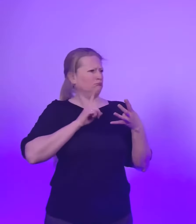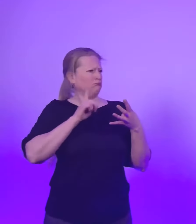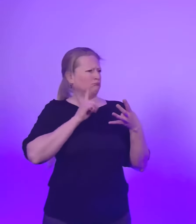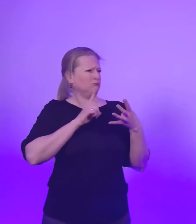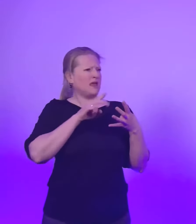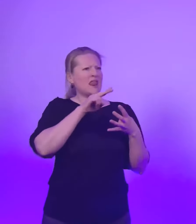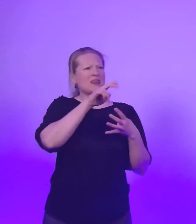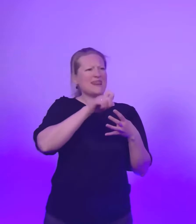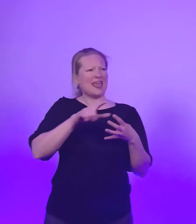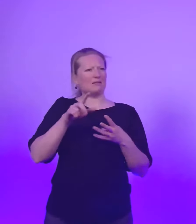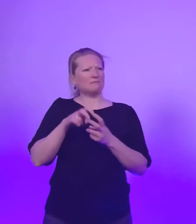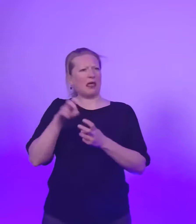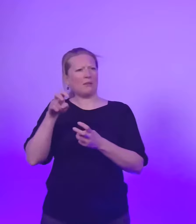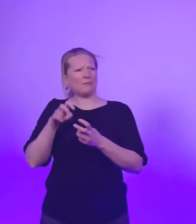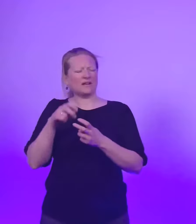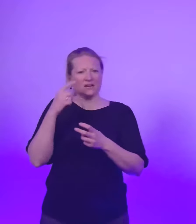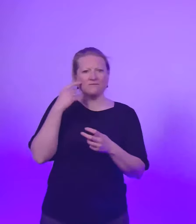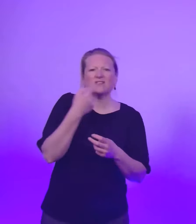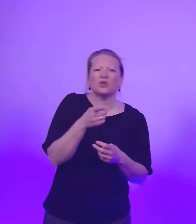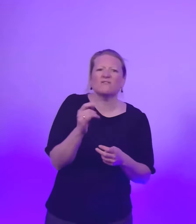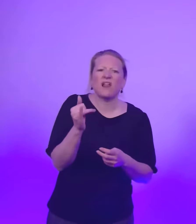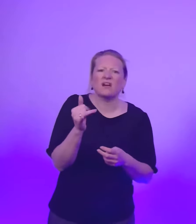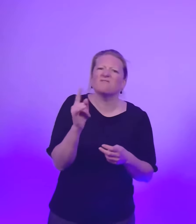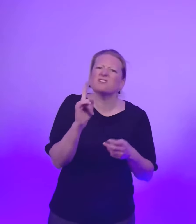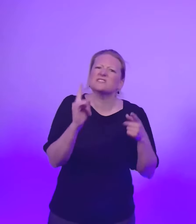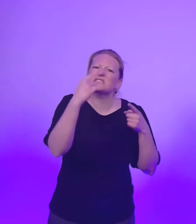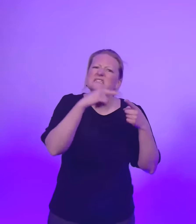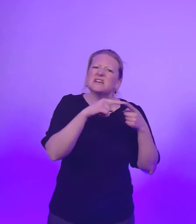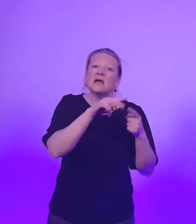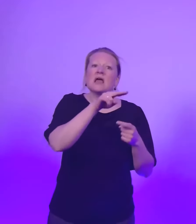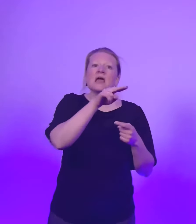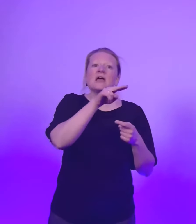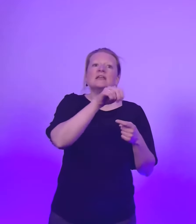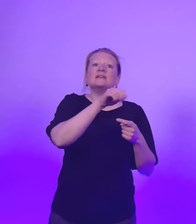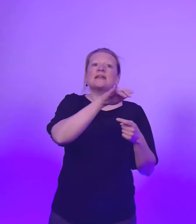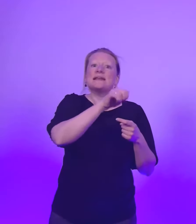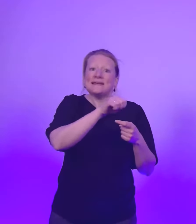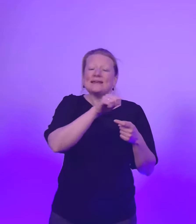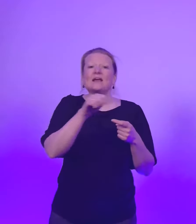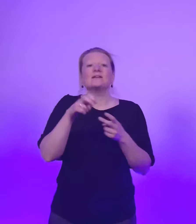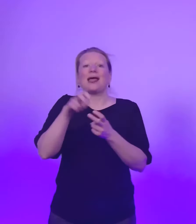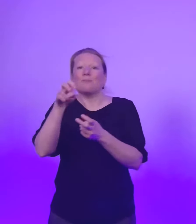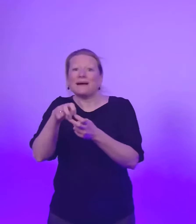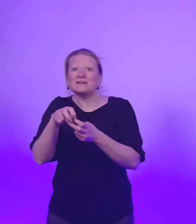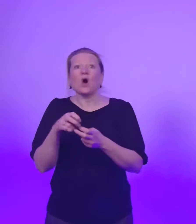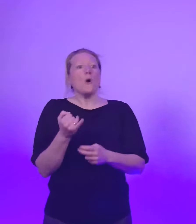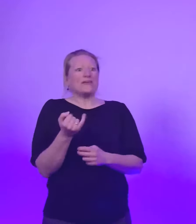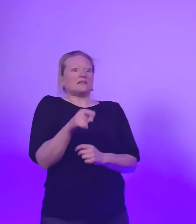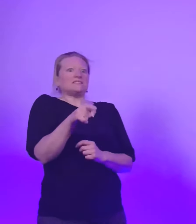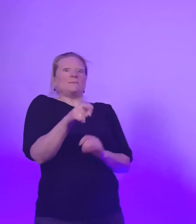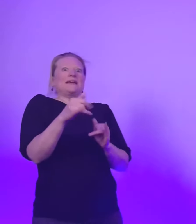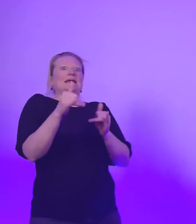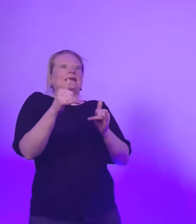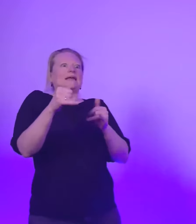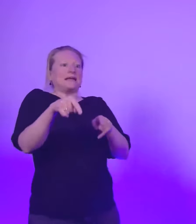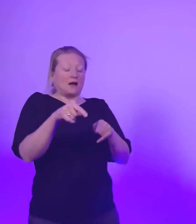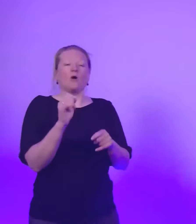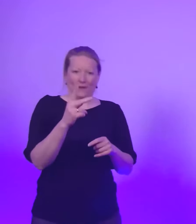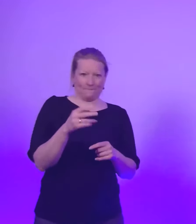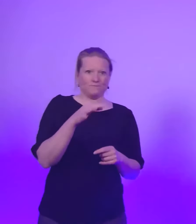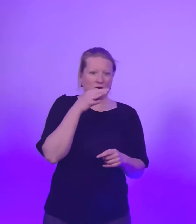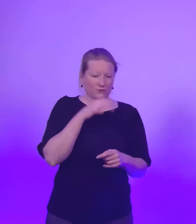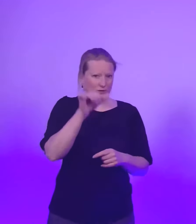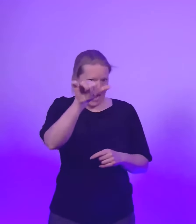Nee. Weet jullie hem welke het is? Wat was de eerste ook alweer? Nelly Nijlpaard. Ja, dat is hem. Dat komt heel bekend voor. Ja, ik weet zeker. Oké, dus dan moet antwoord ik A gaan